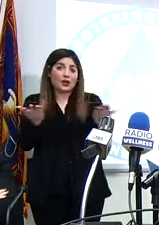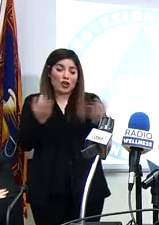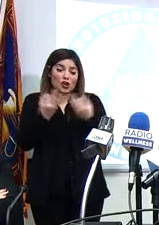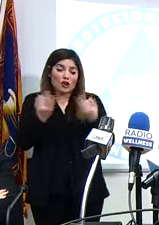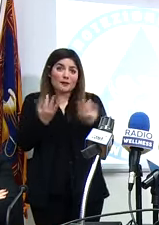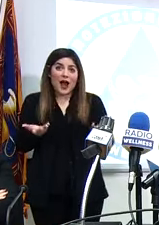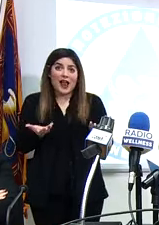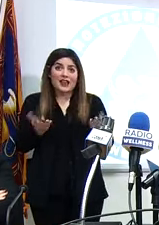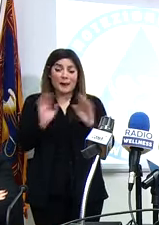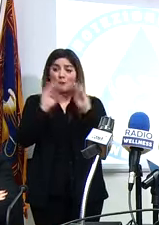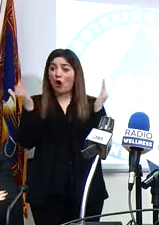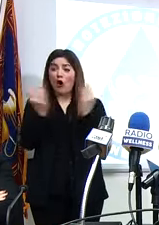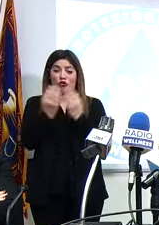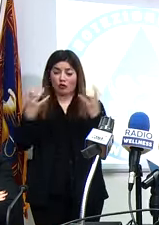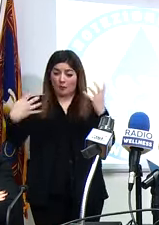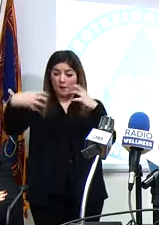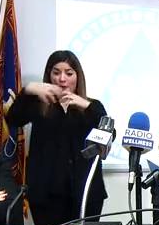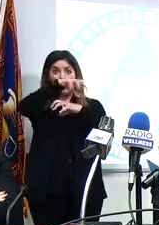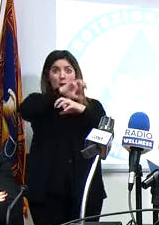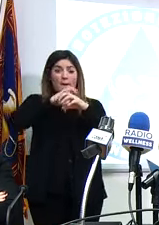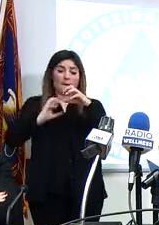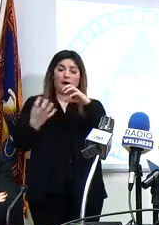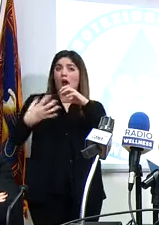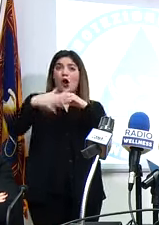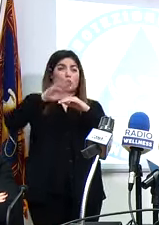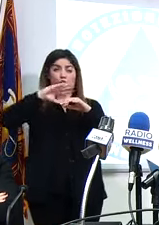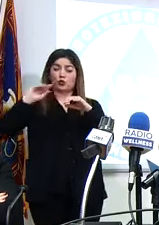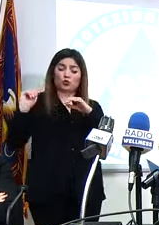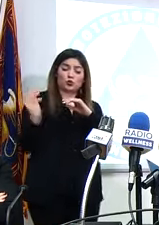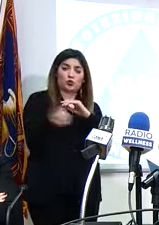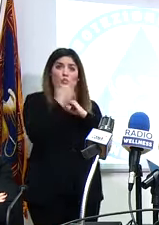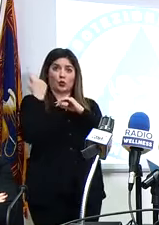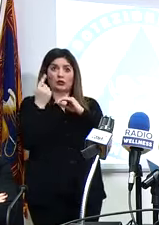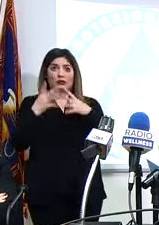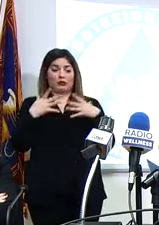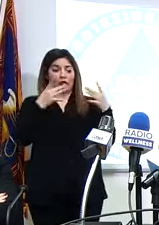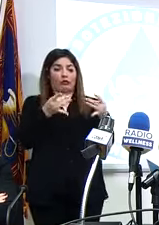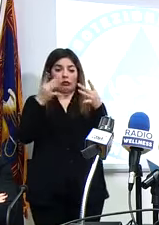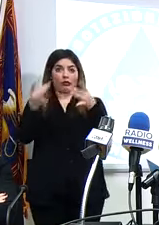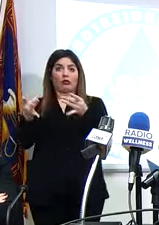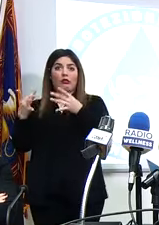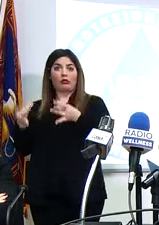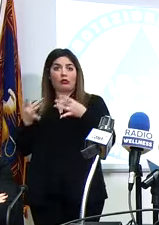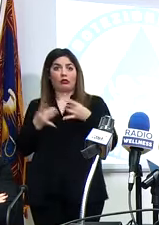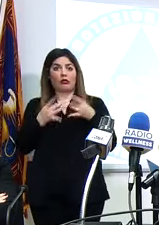stato toccato perché è popolato da qualche accampamento.